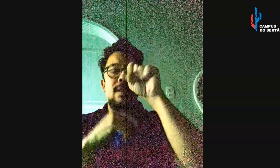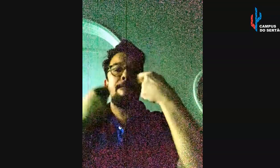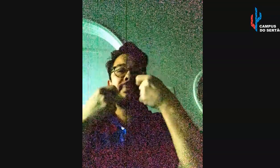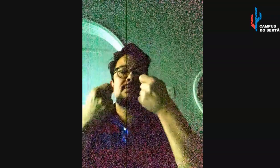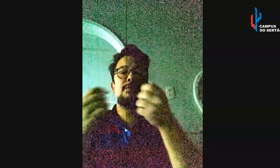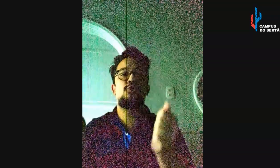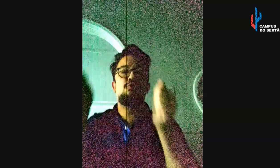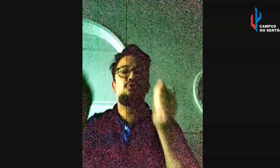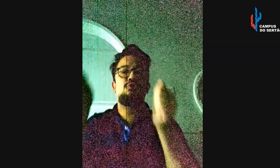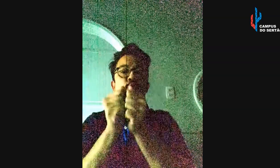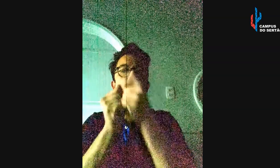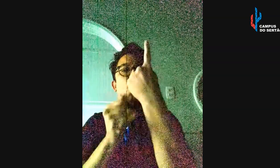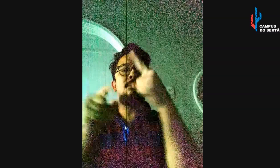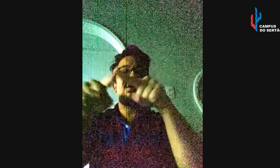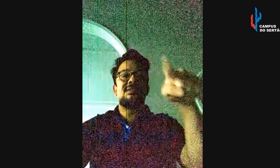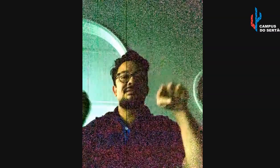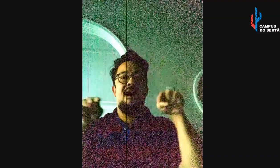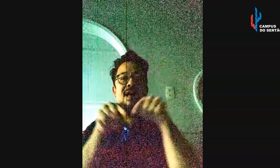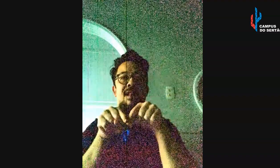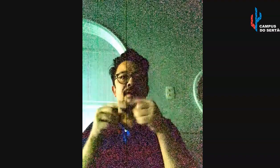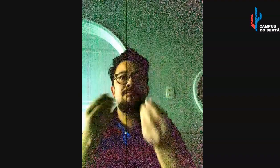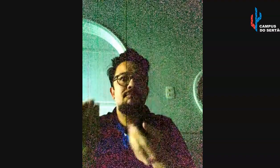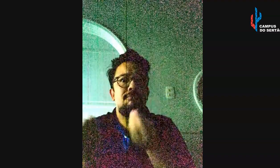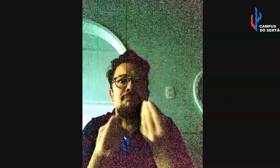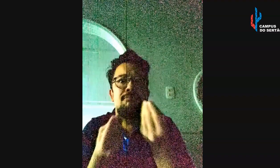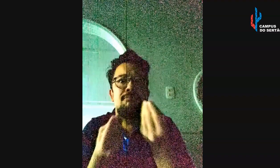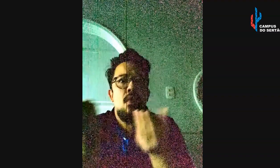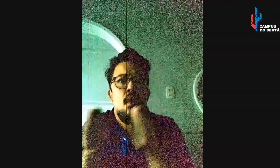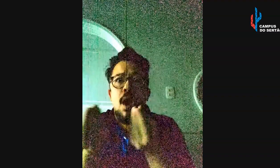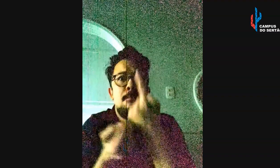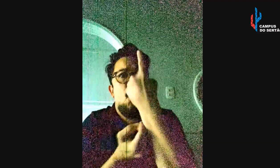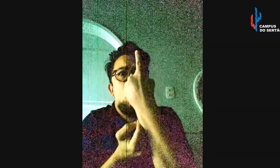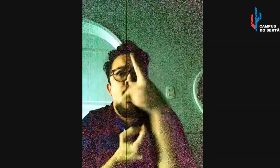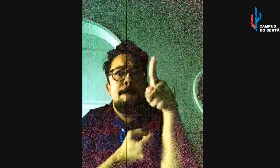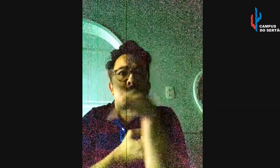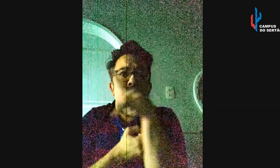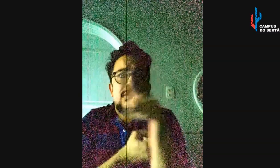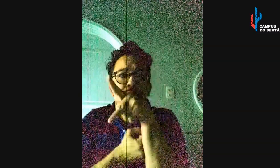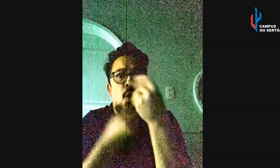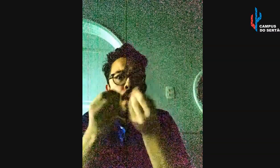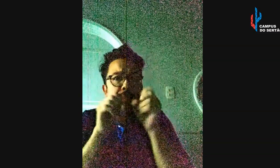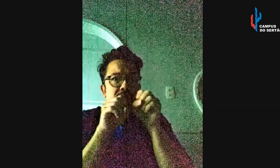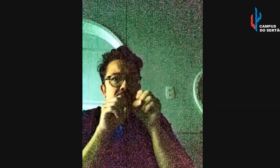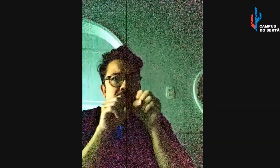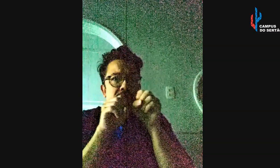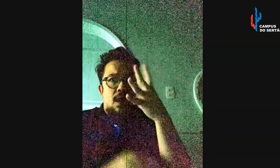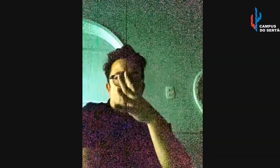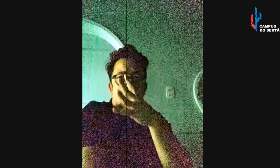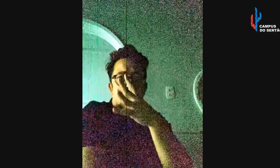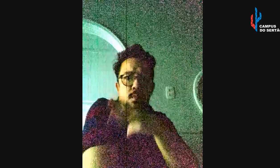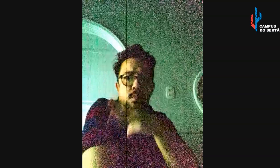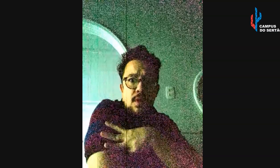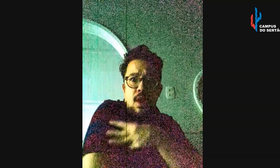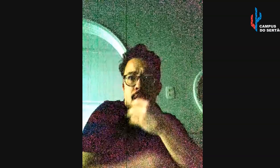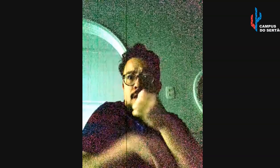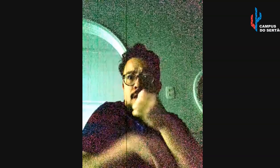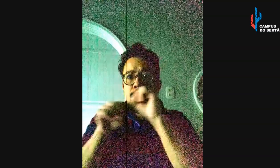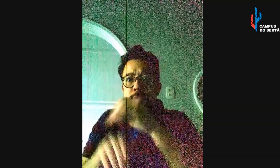poucos alunos, abaixo de 8 no caso, eles colocam esse aluno com outra sala, com outros alunos. Mas como